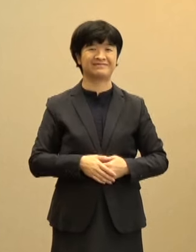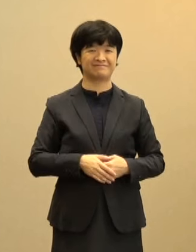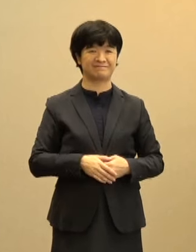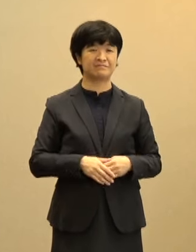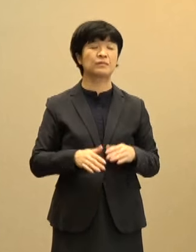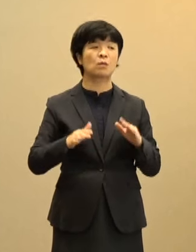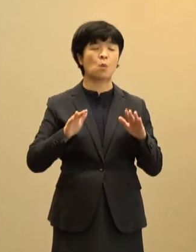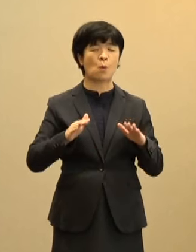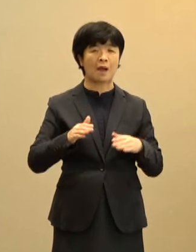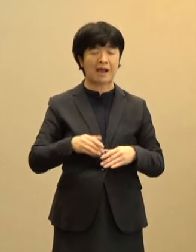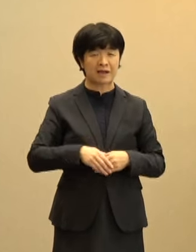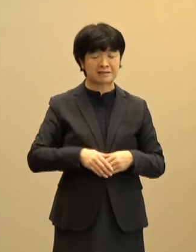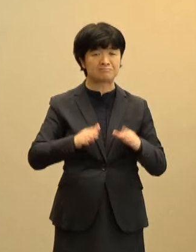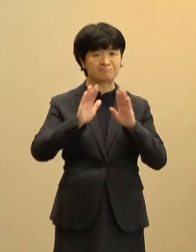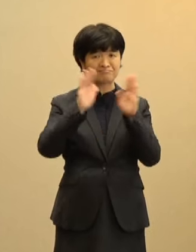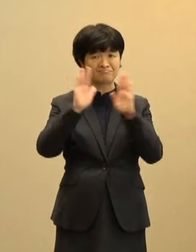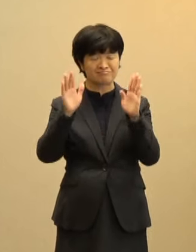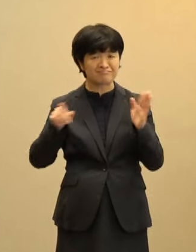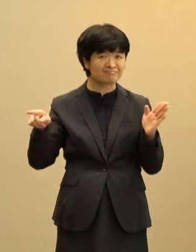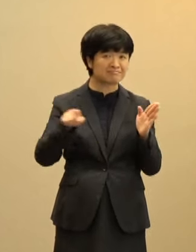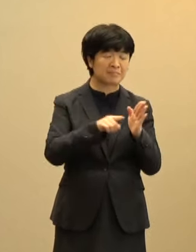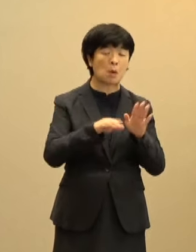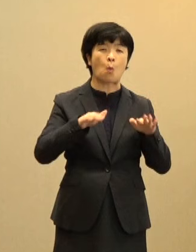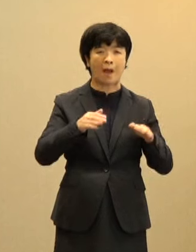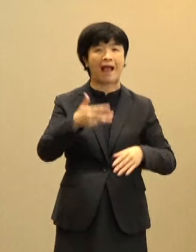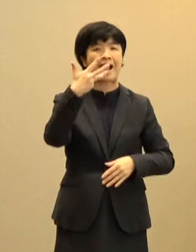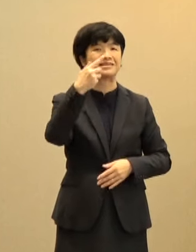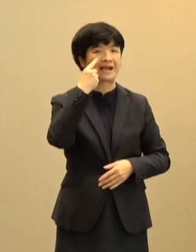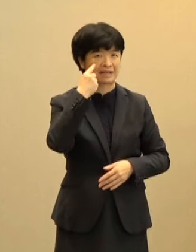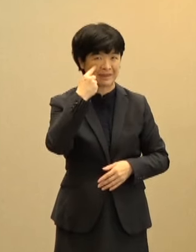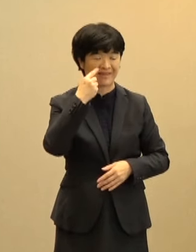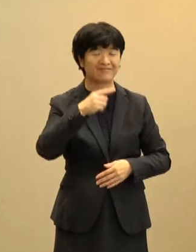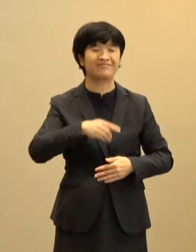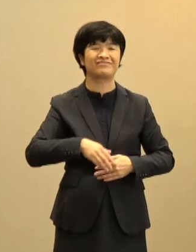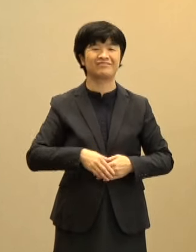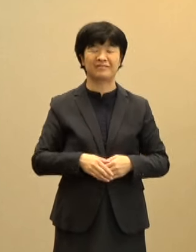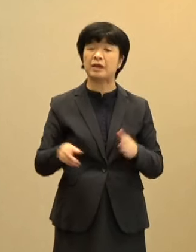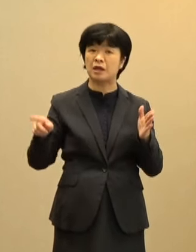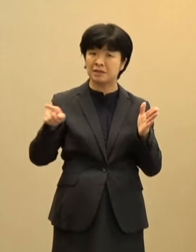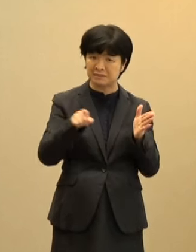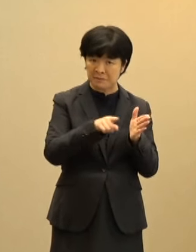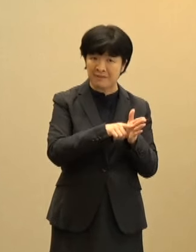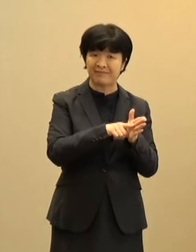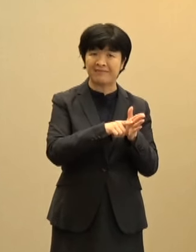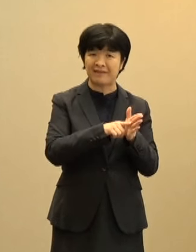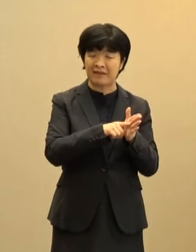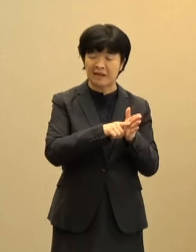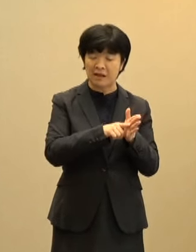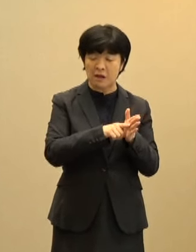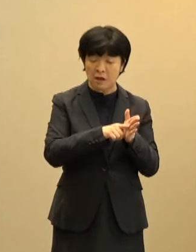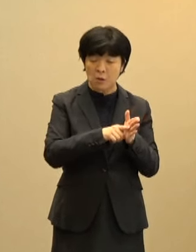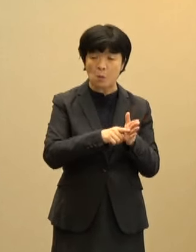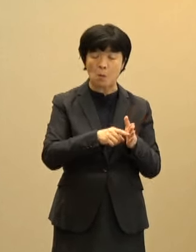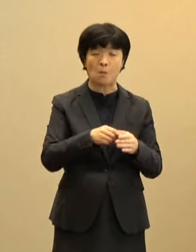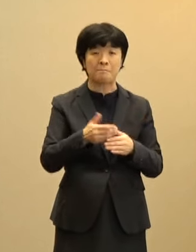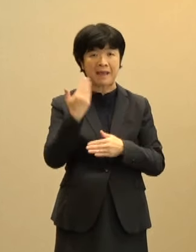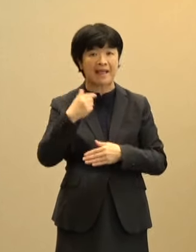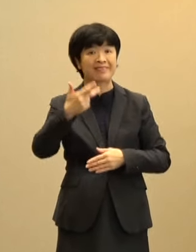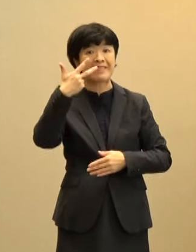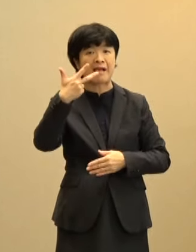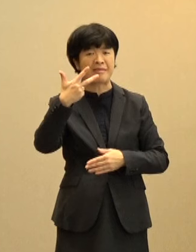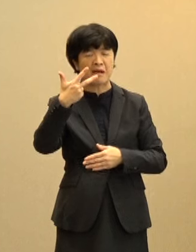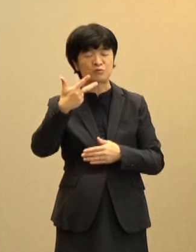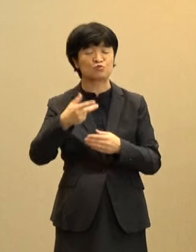回8回目の開催ということですけれども、まず今まで7回の成果というのはどういうふう